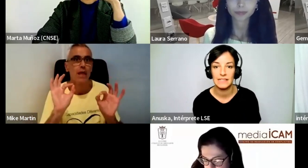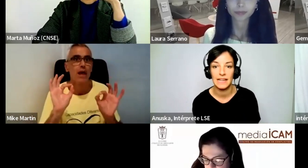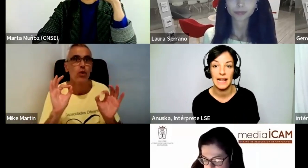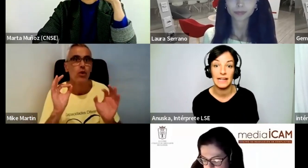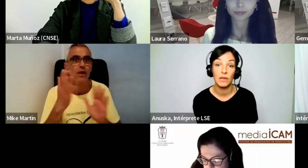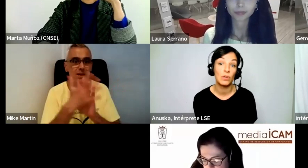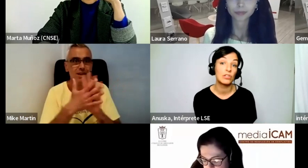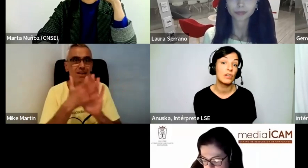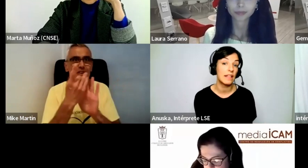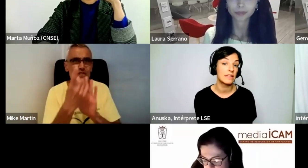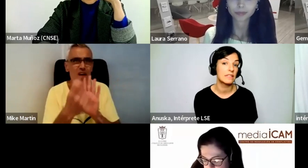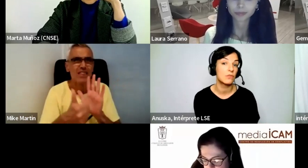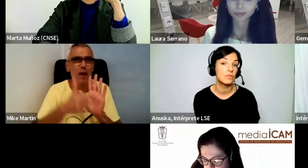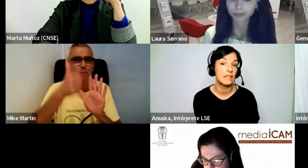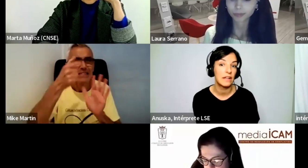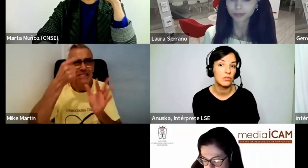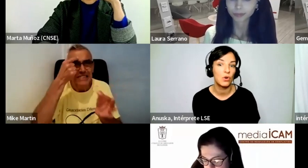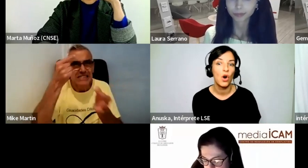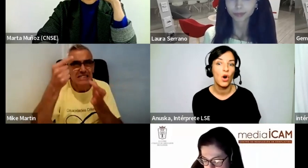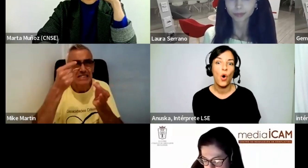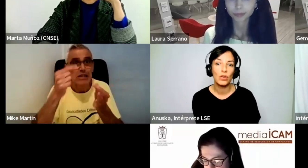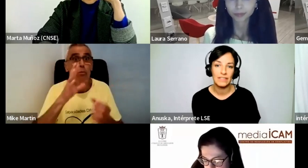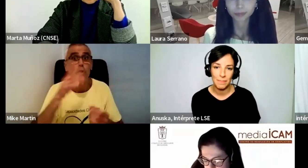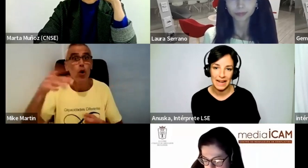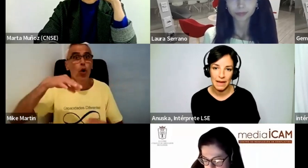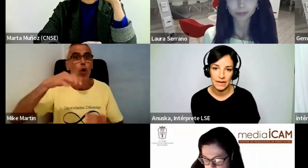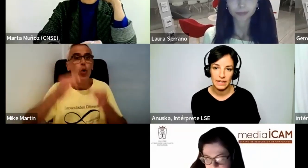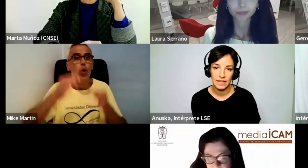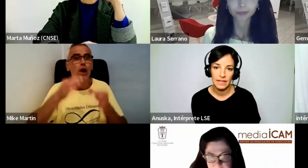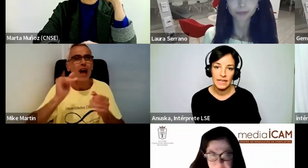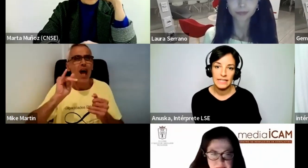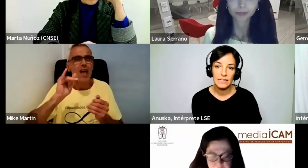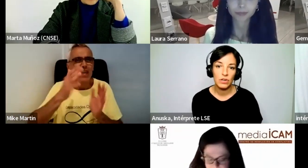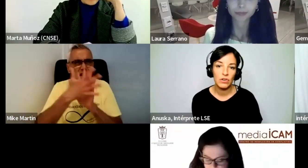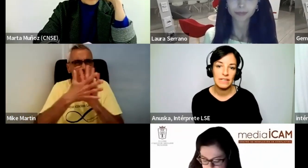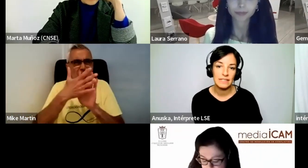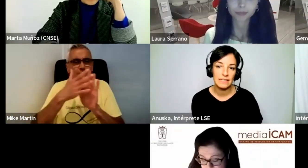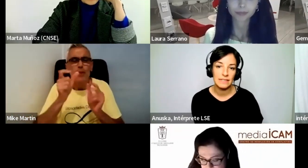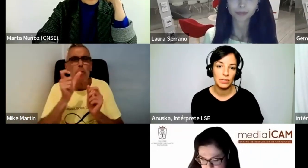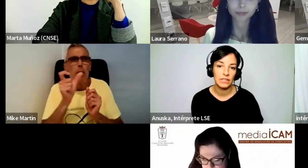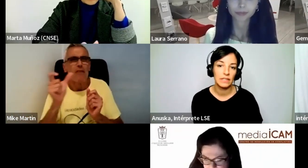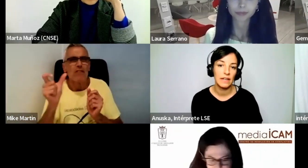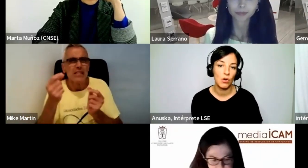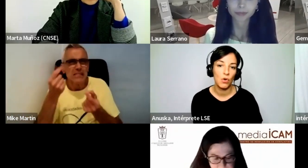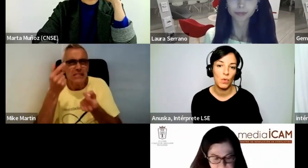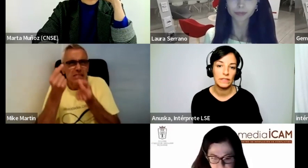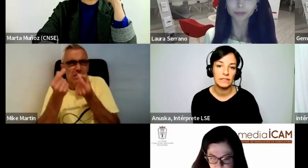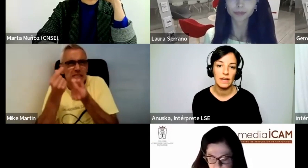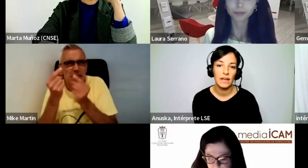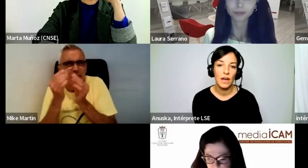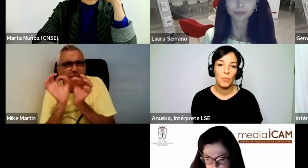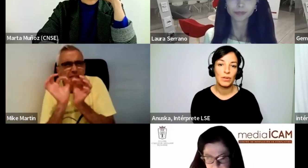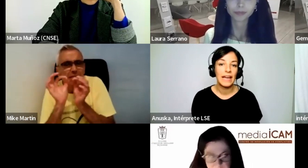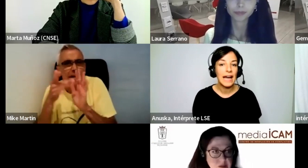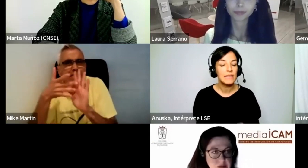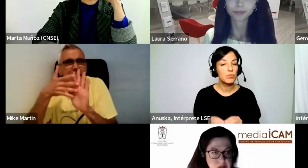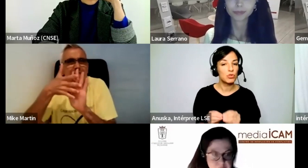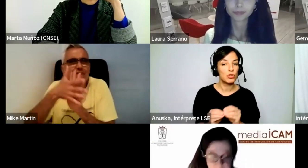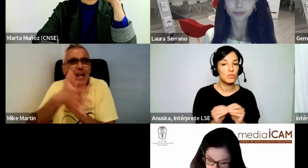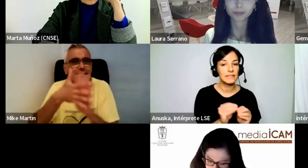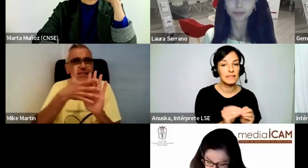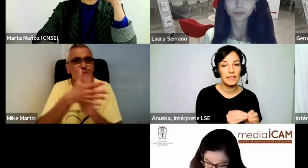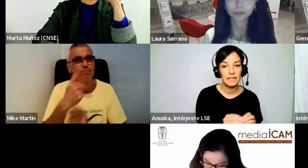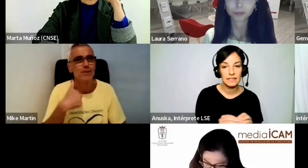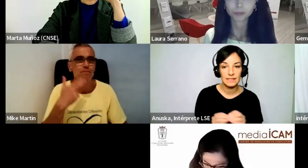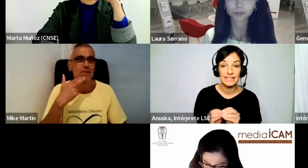para asesinar a alguien, cuando en realidad se está utilizando otra palabra. Y esto creo que es importante tenerlo en cuenta porque hay